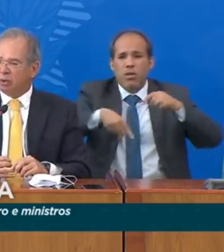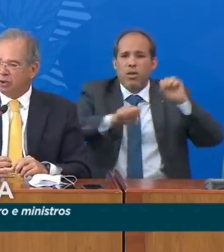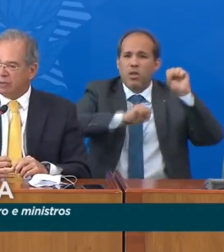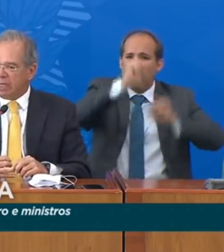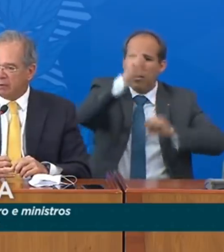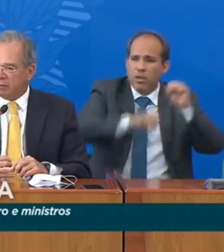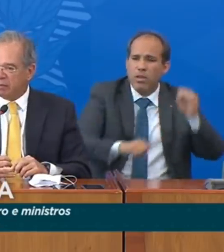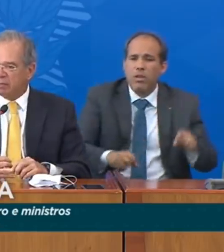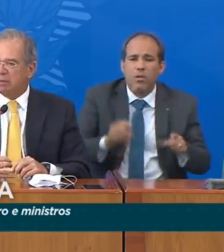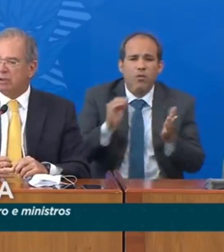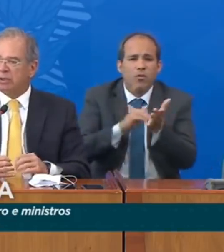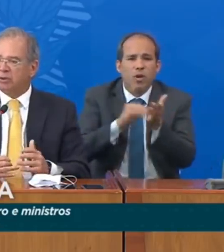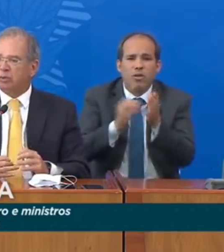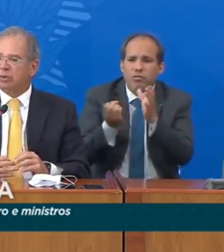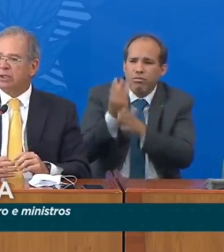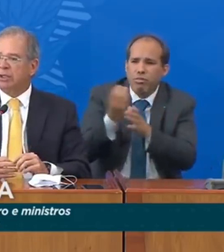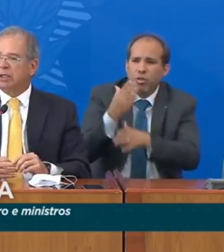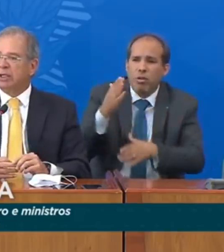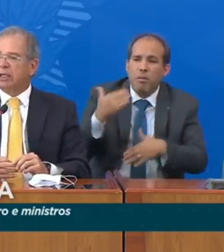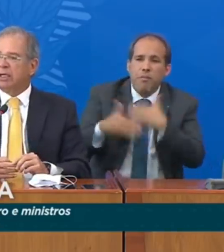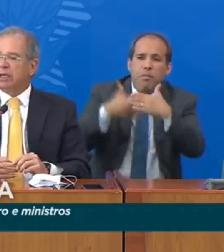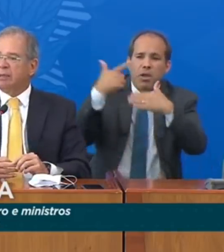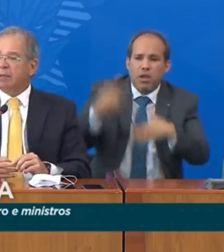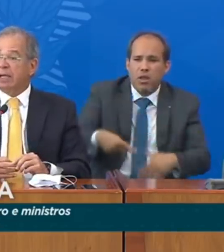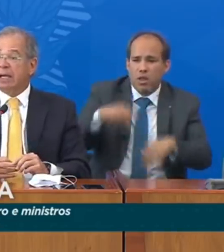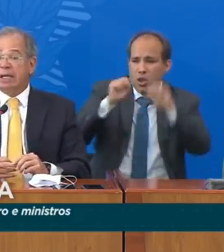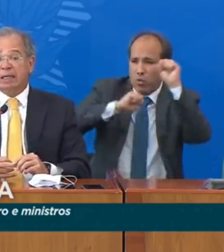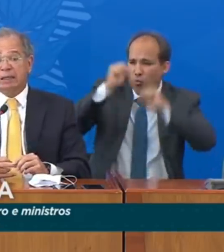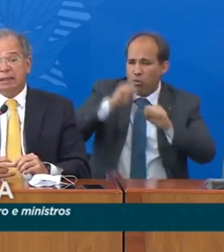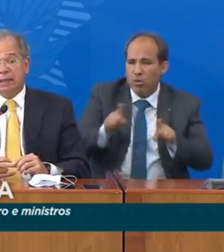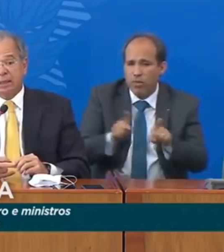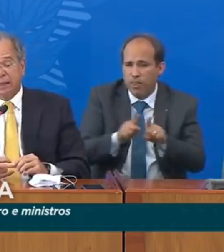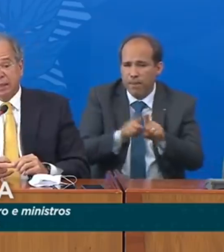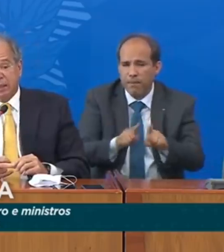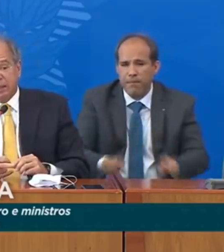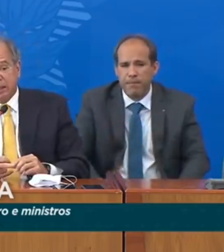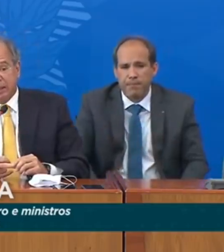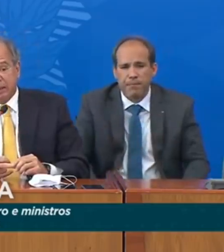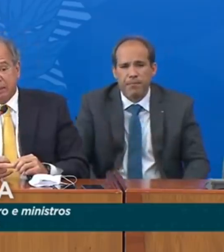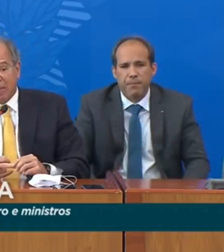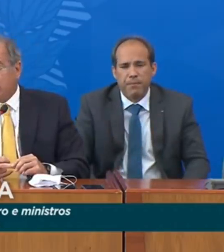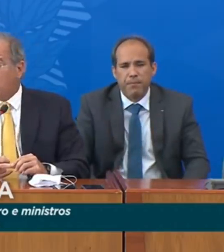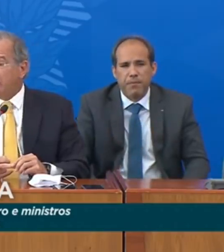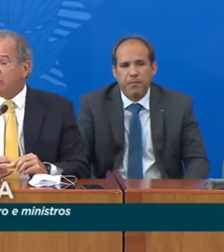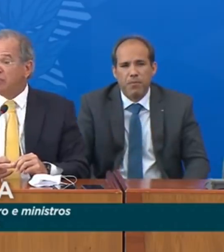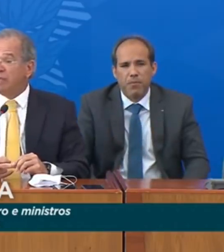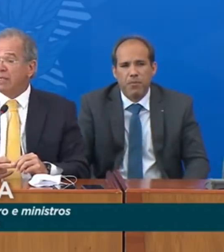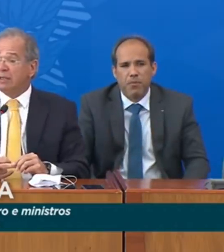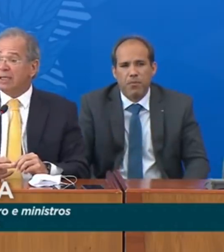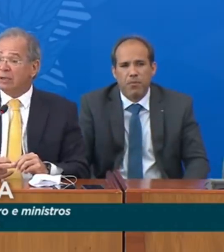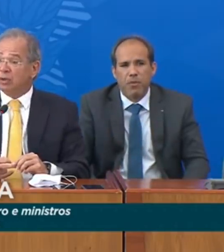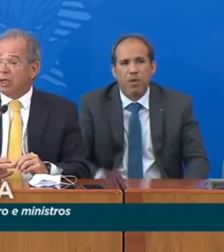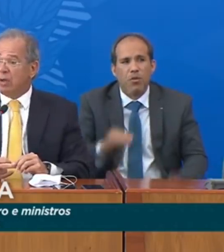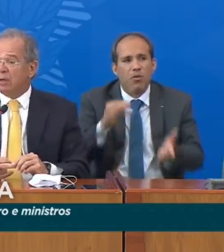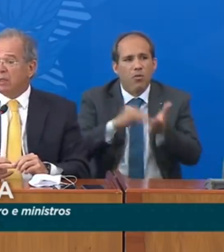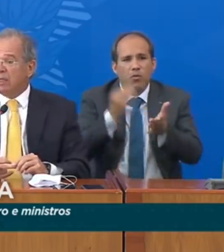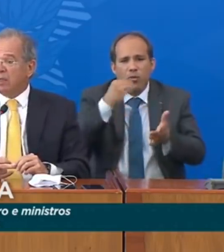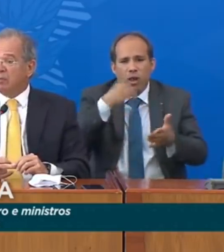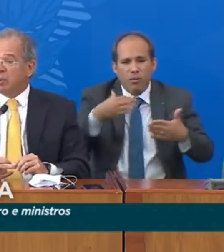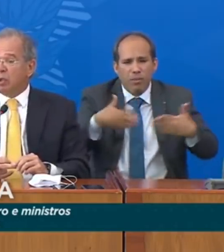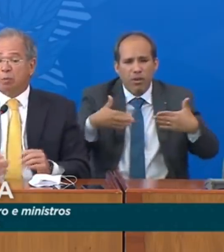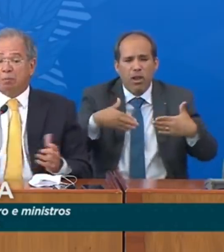baixa produtividade da nossa indústria, pela baixa competitividade